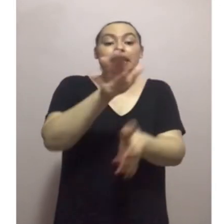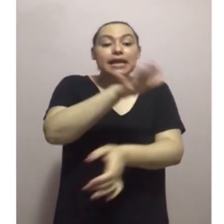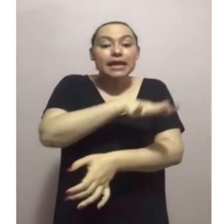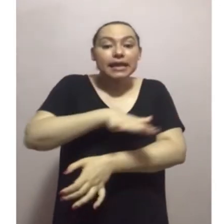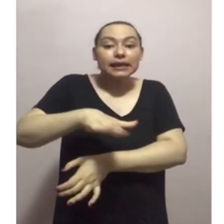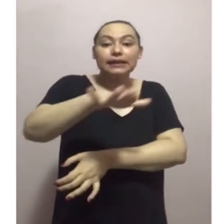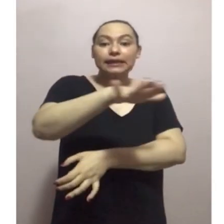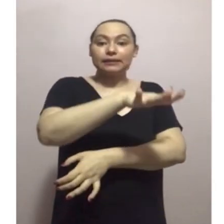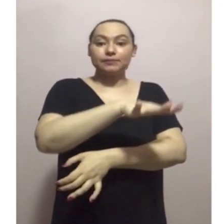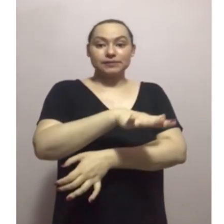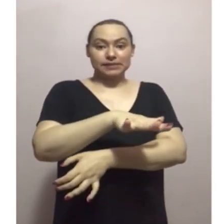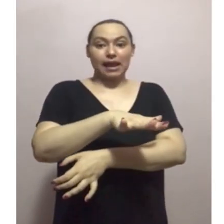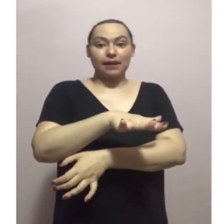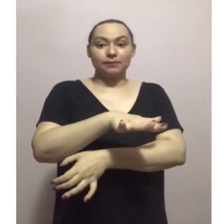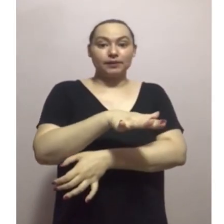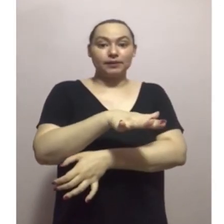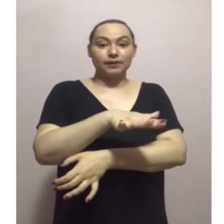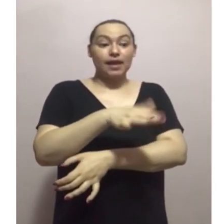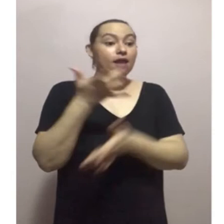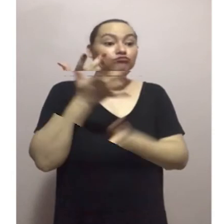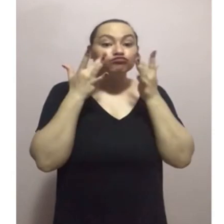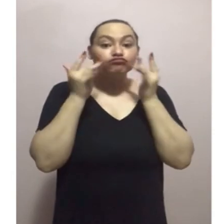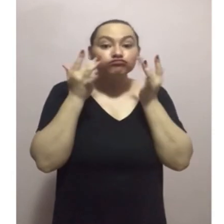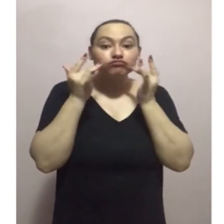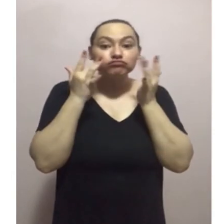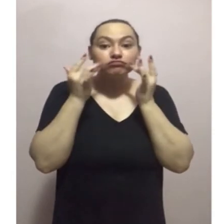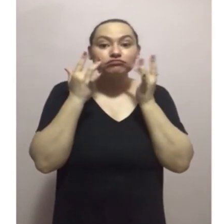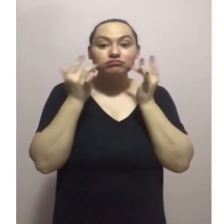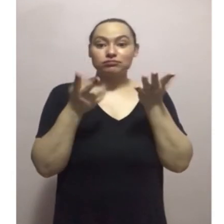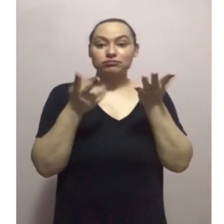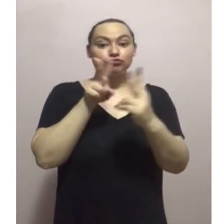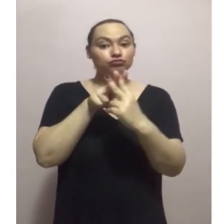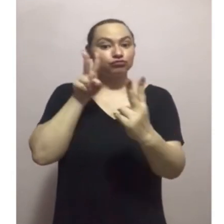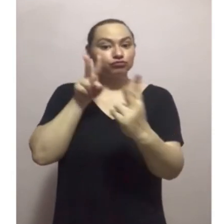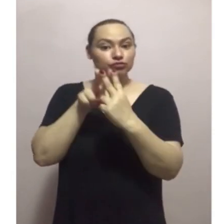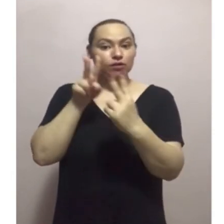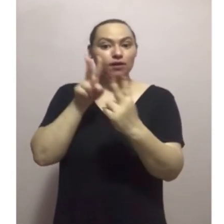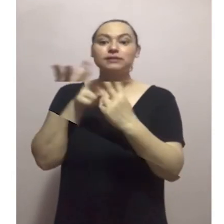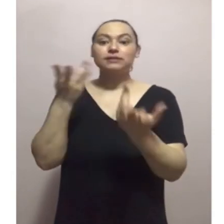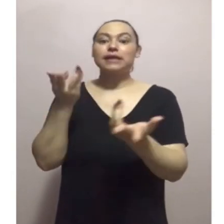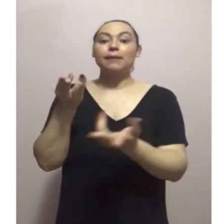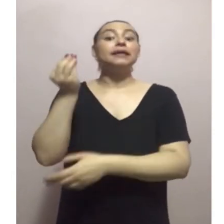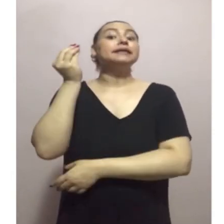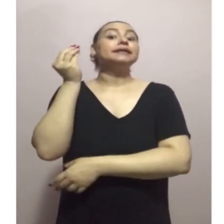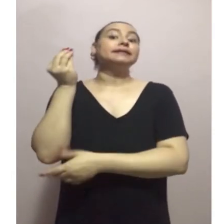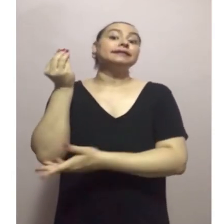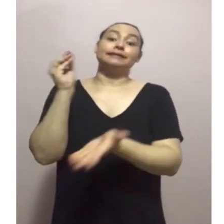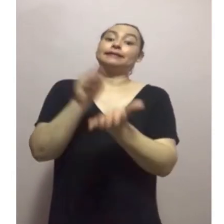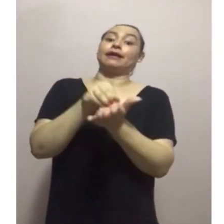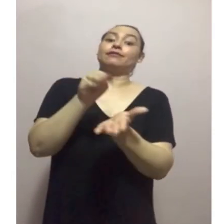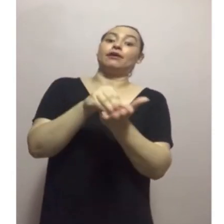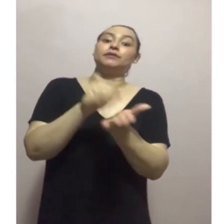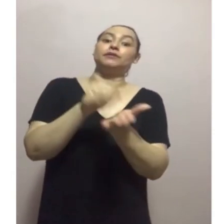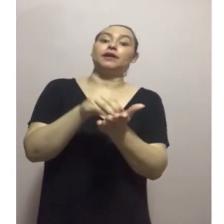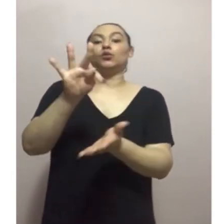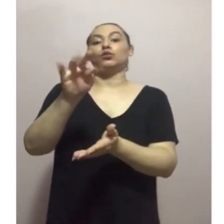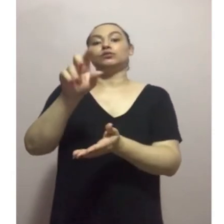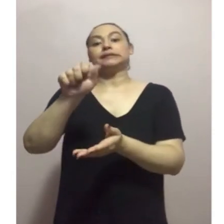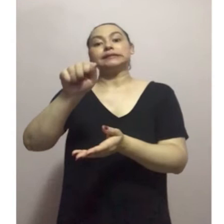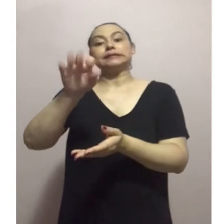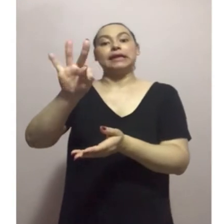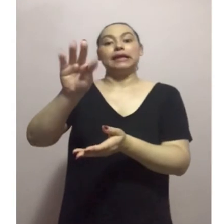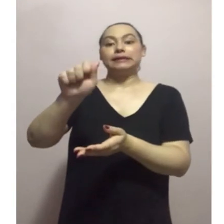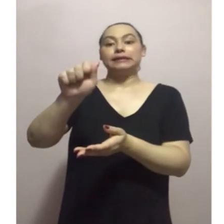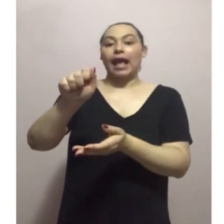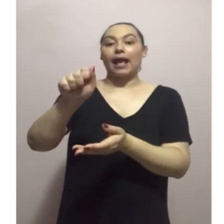se transformou quase que numa companhia de teatro digital. Logo depois a gente falou, pô, tá faltando a trilha. Tem o Tata